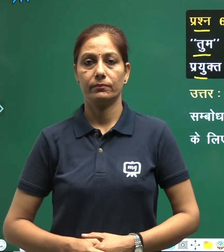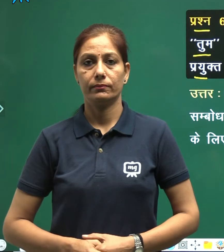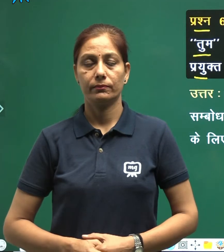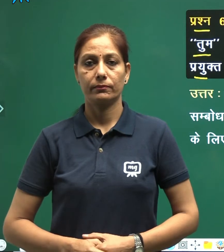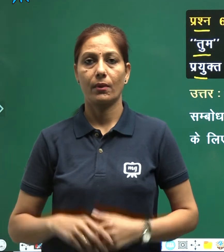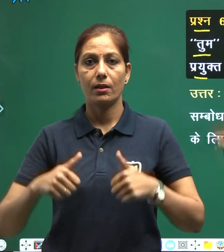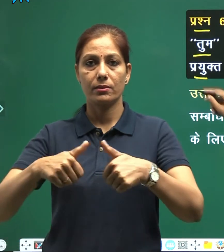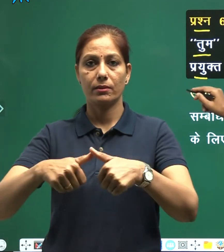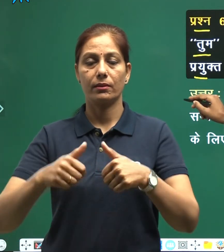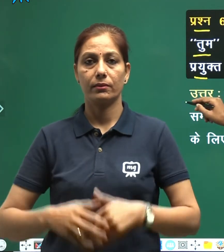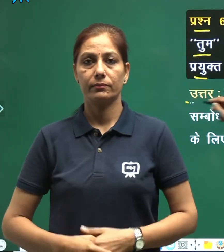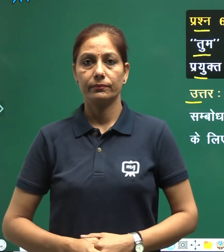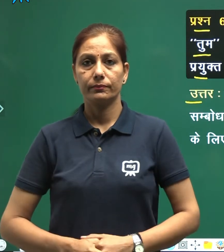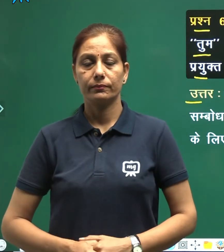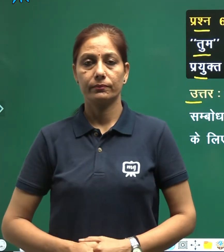उत्तर है